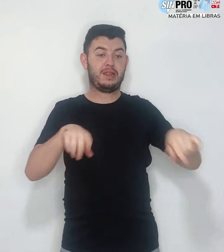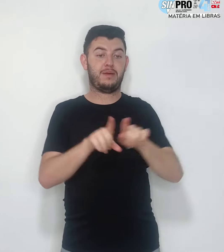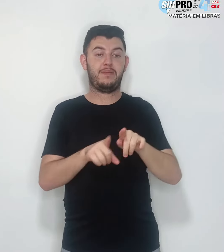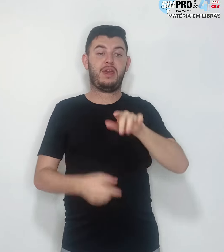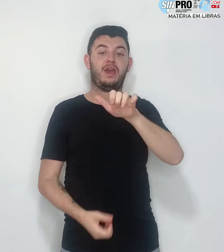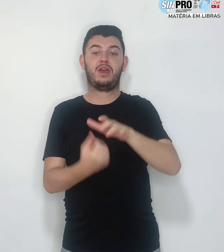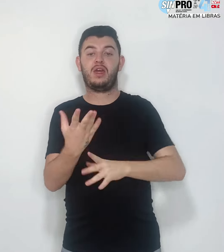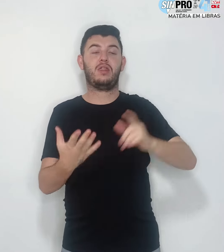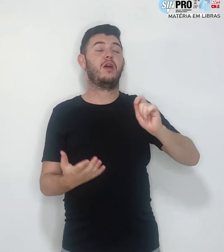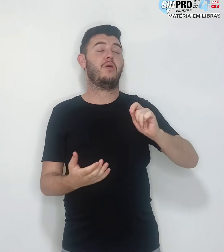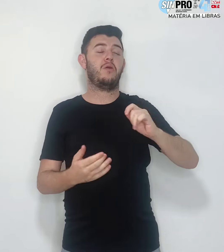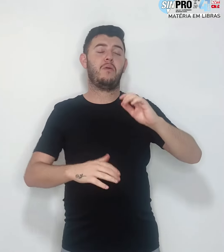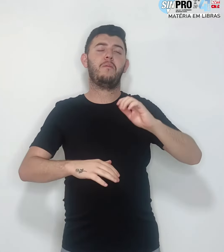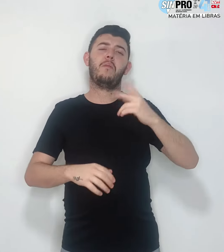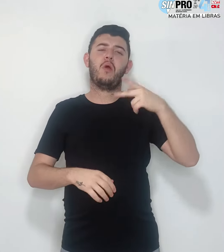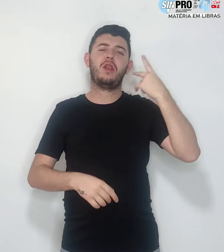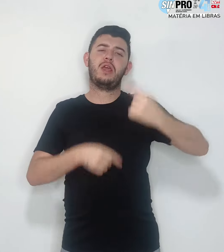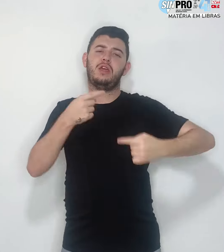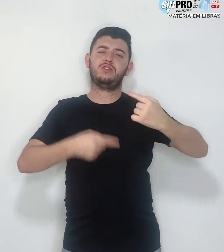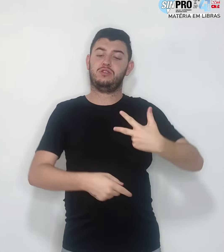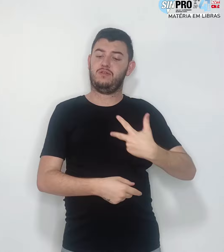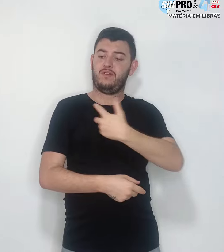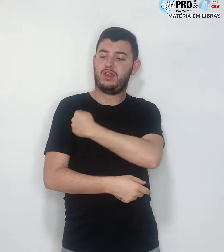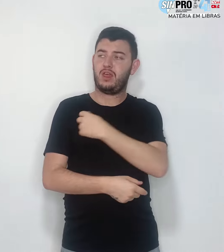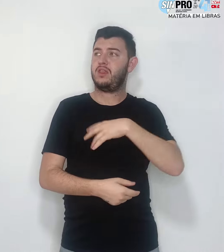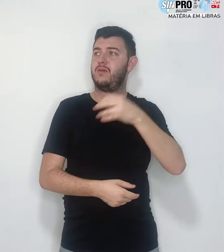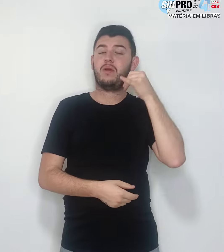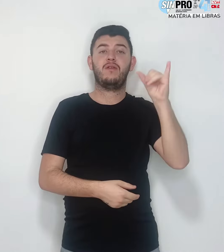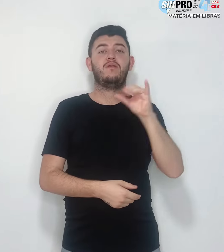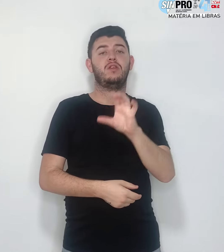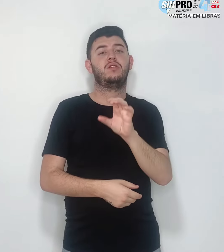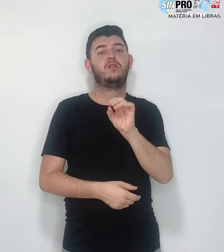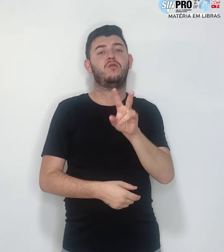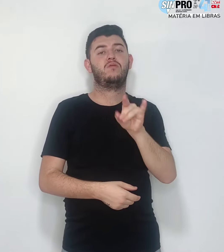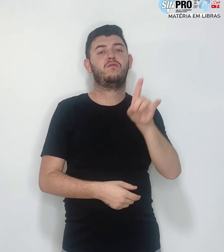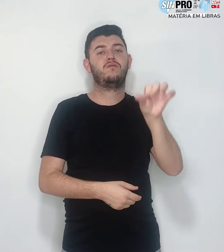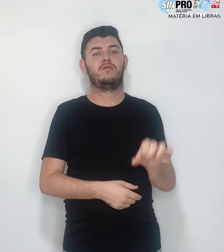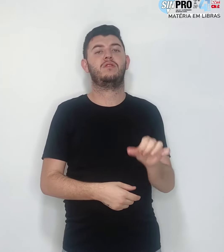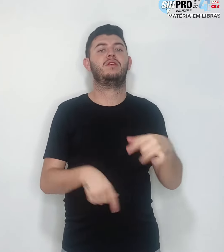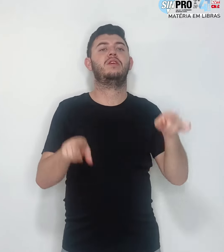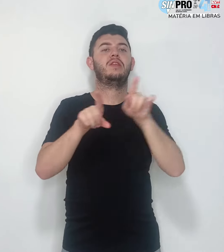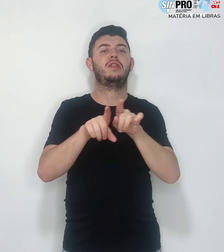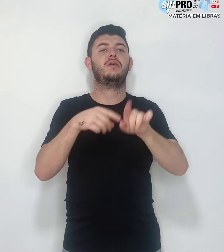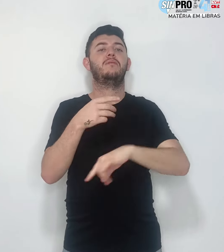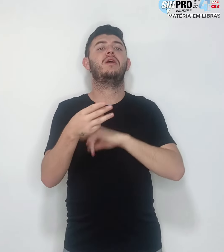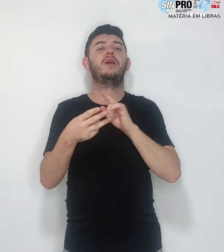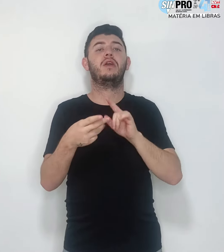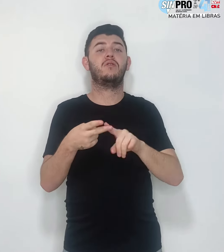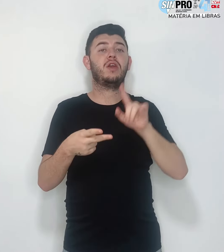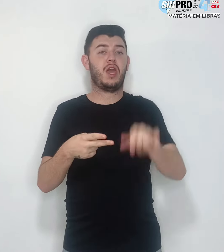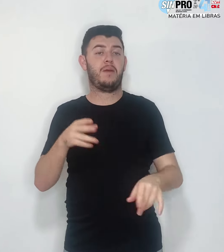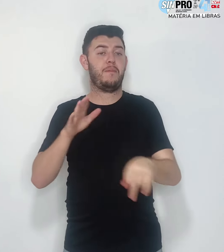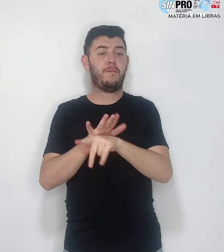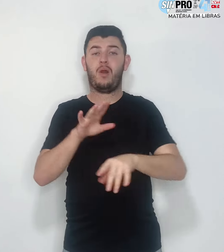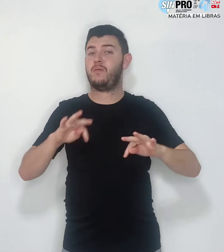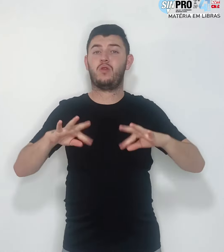universalizada e a preservação da vida, combate à reforma administrativa e a reforma